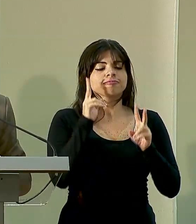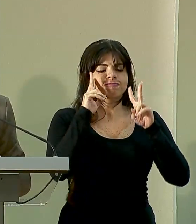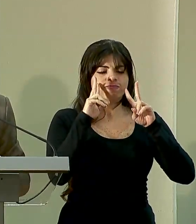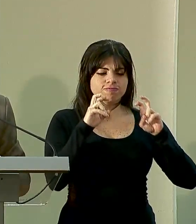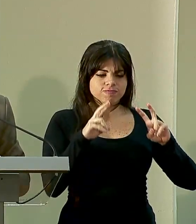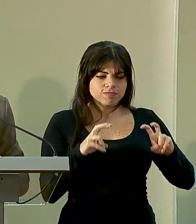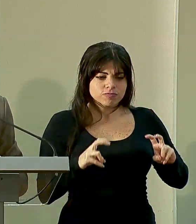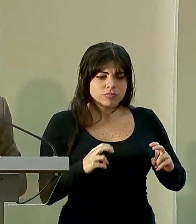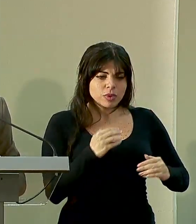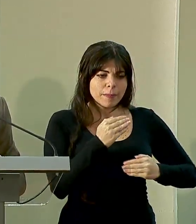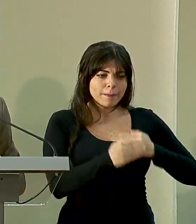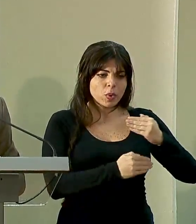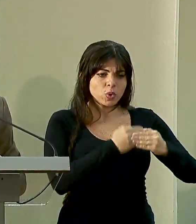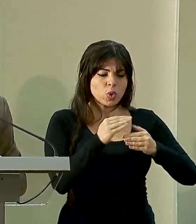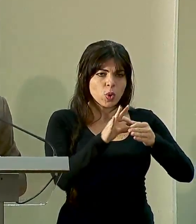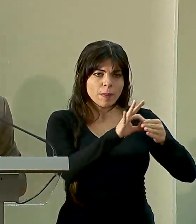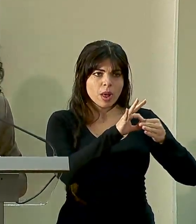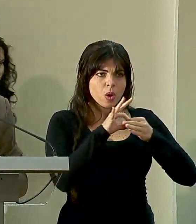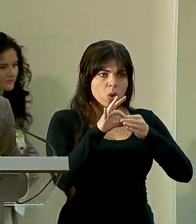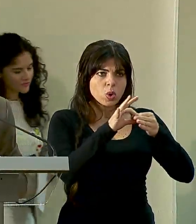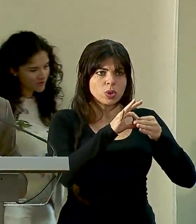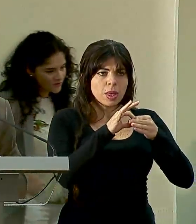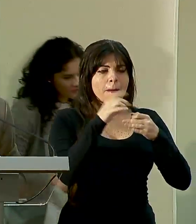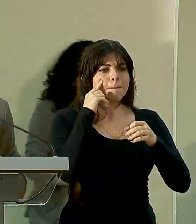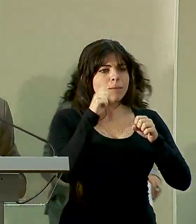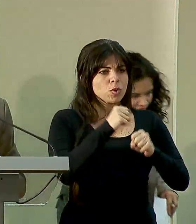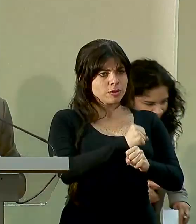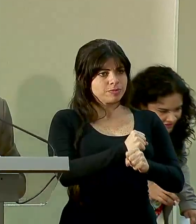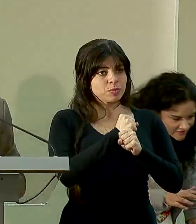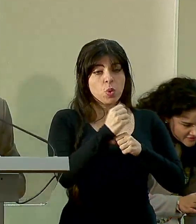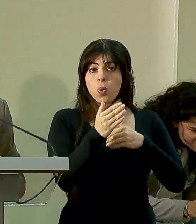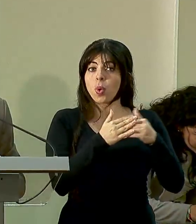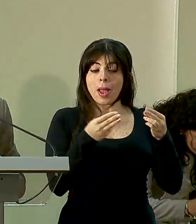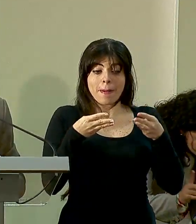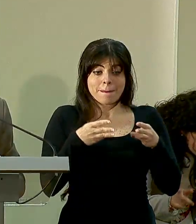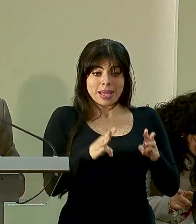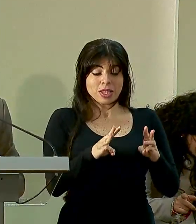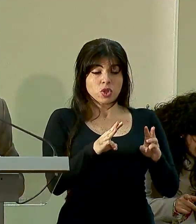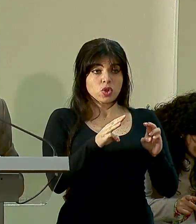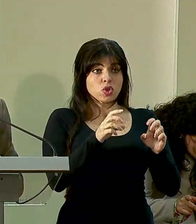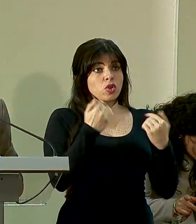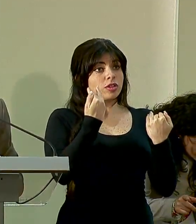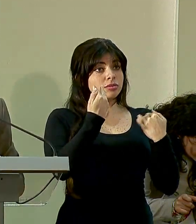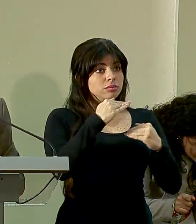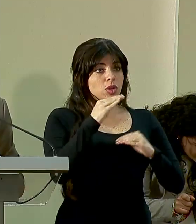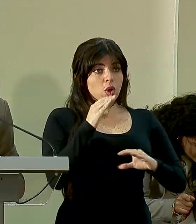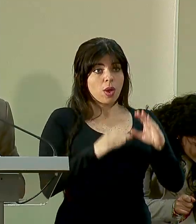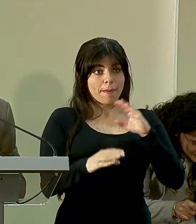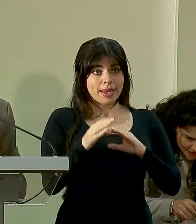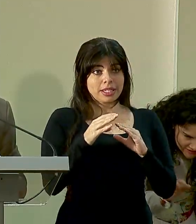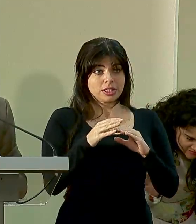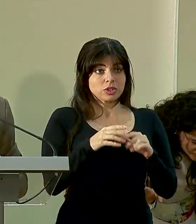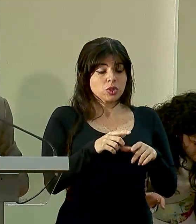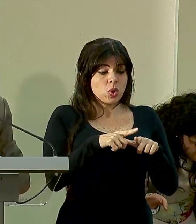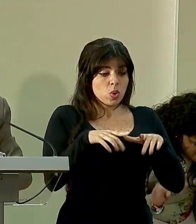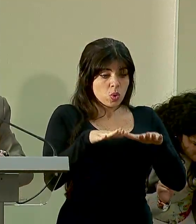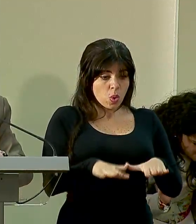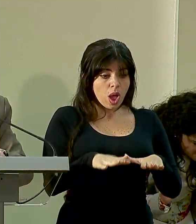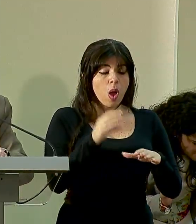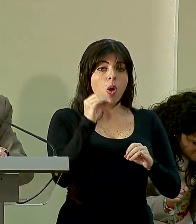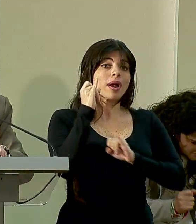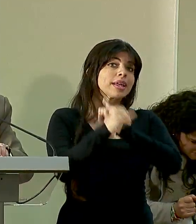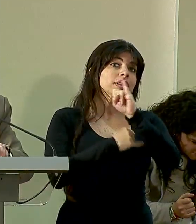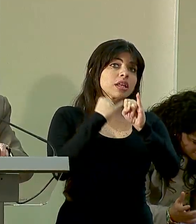los protocolos de coordinación para asegurar que cualquier medida restrictiva al comercio local o